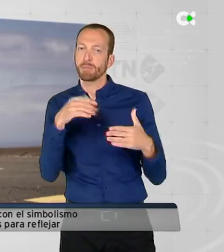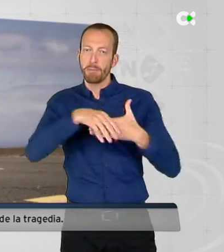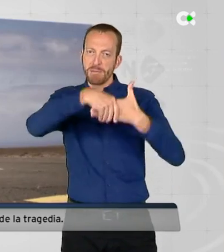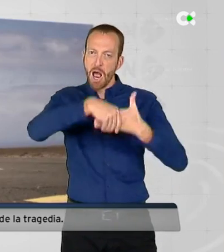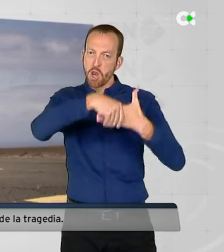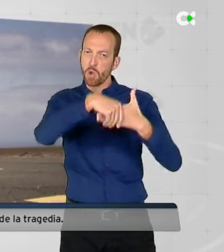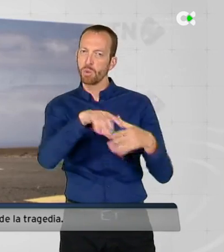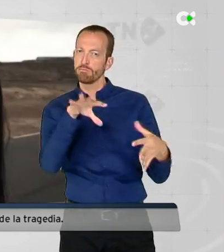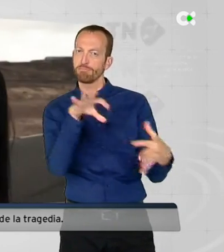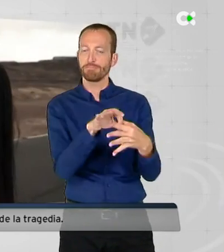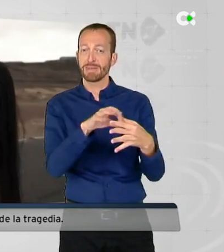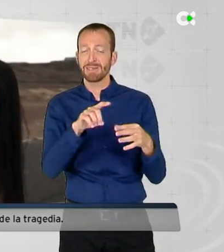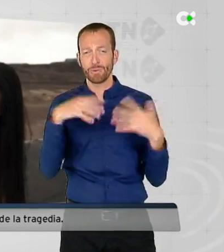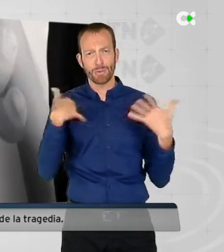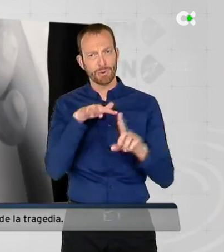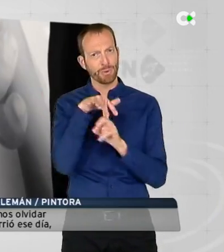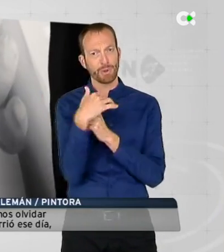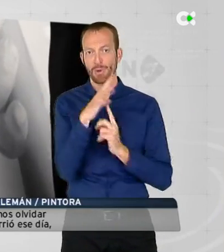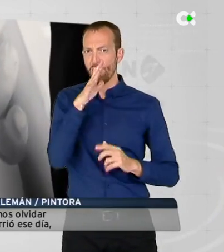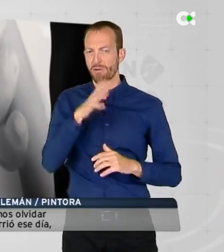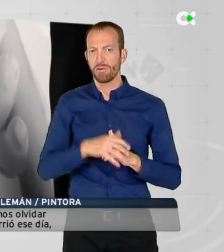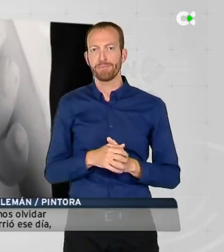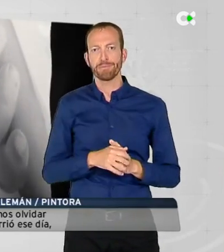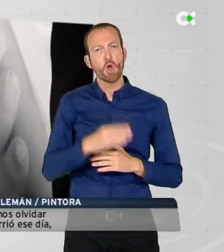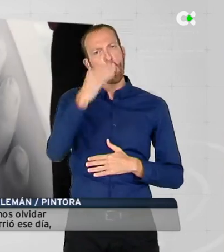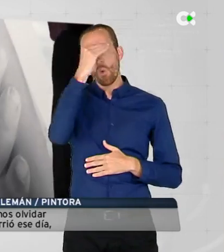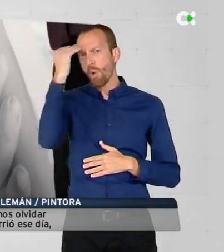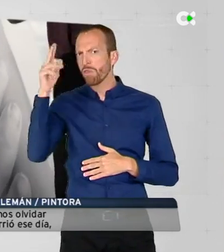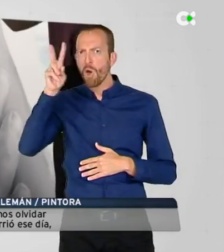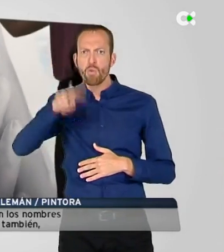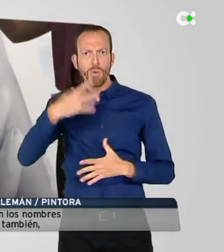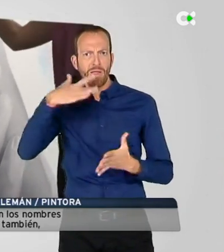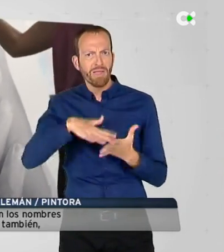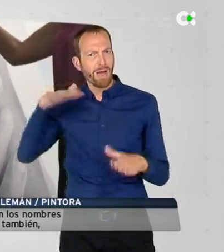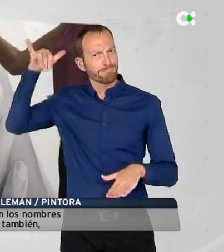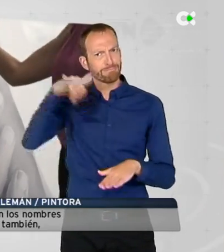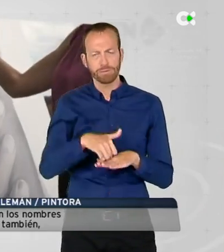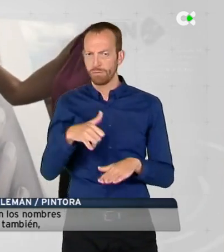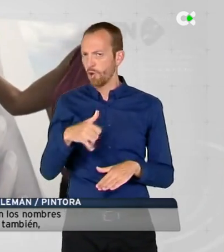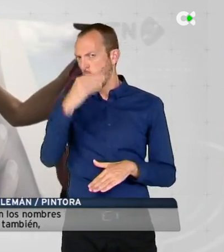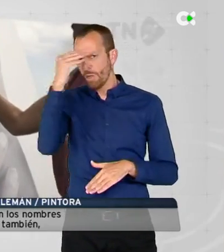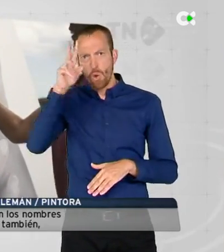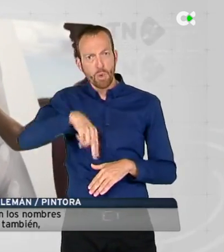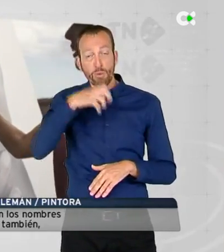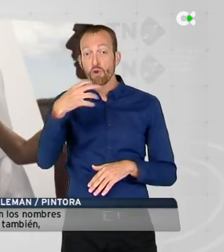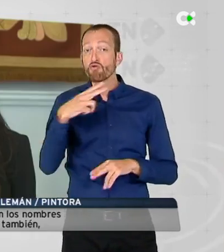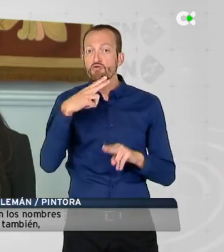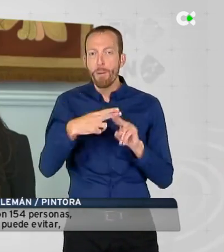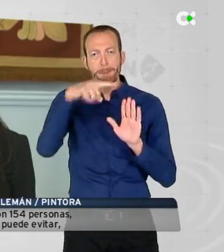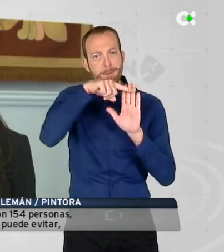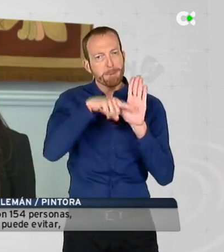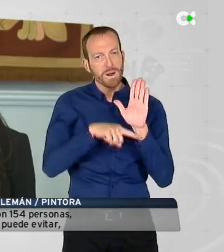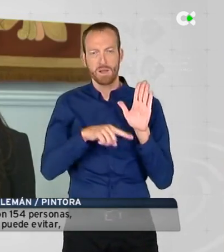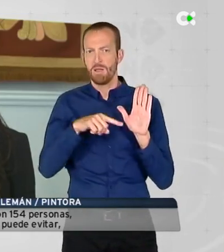reflejar la dimensión de la tragedia. No debemos olvidar lo que ocurrió ese día, por eso están los nombres puestos también porque